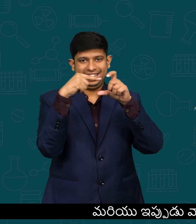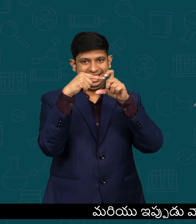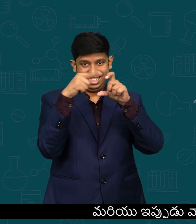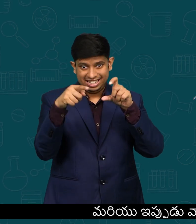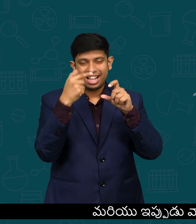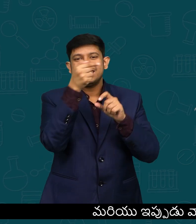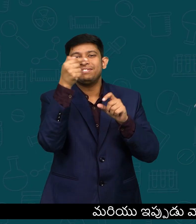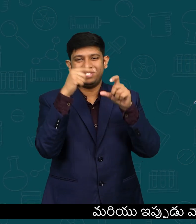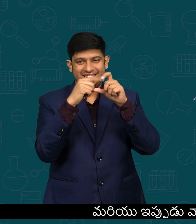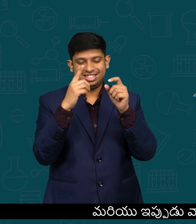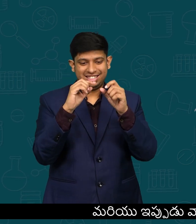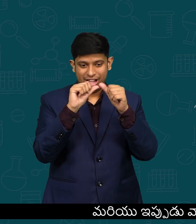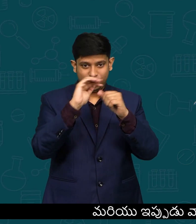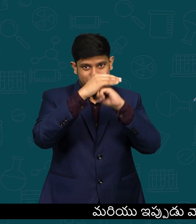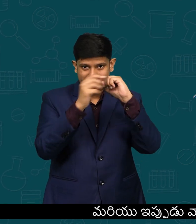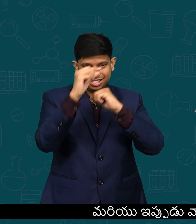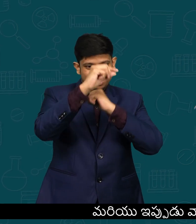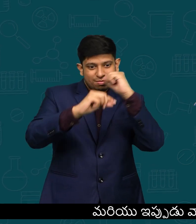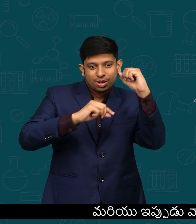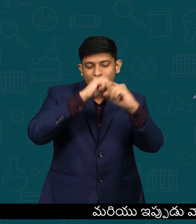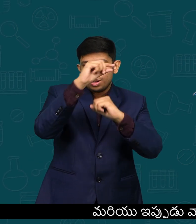ఇప్పుడు వాటిని ఎలక్ట్రాన్లు అంటారు.